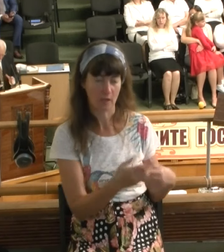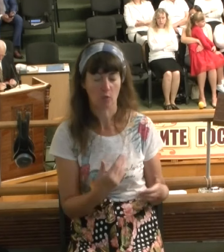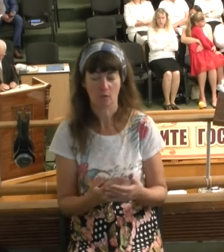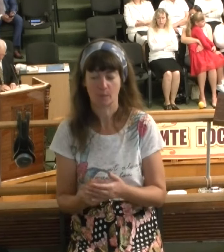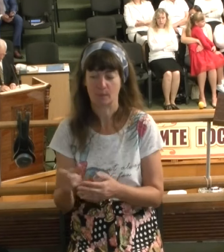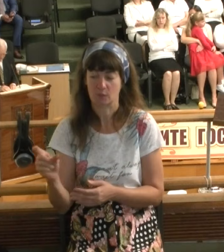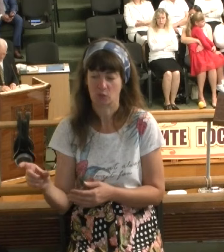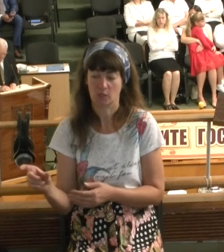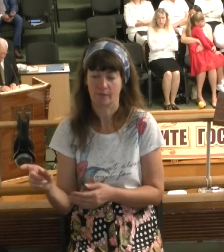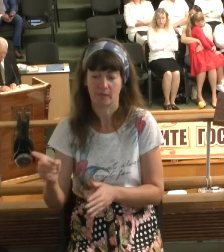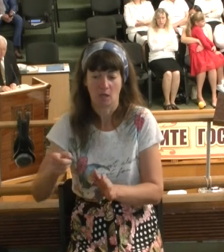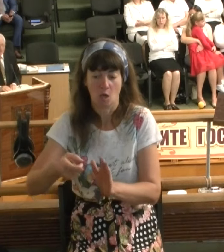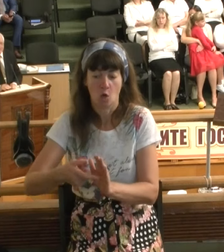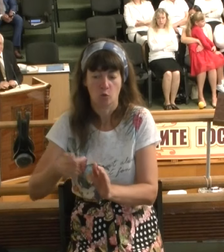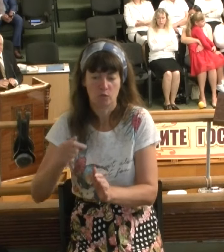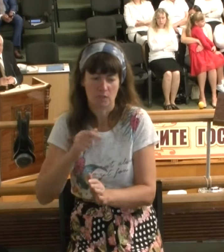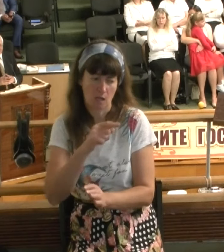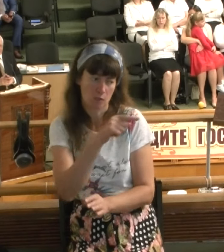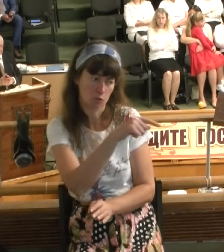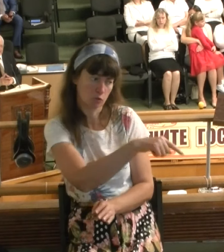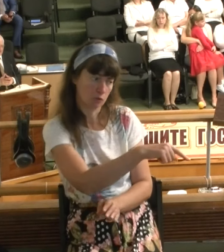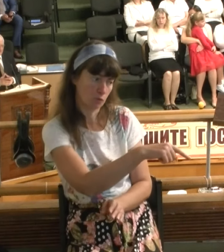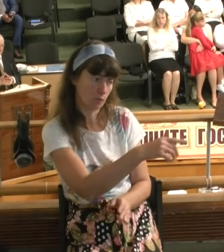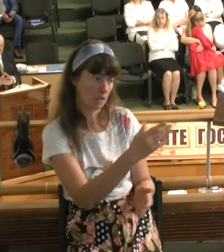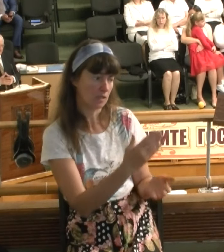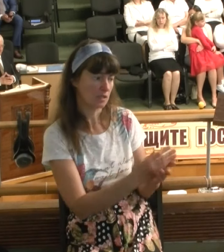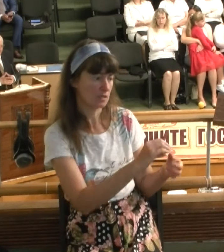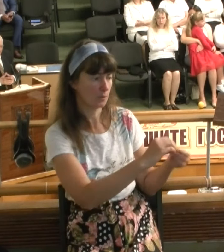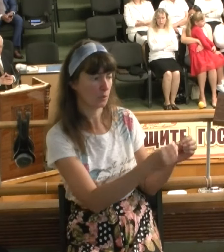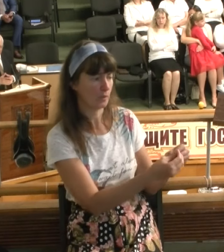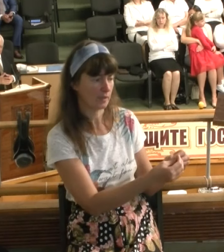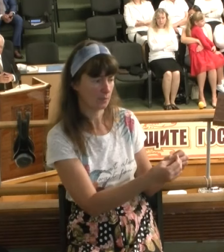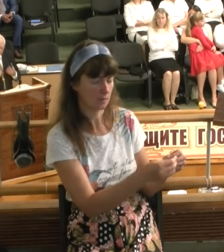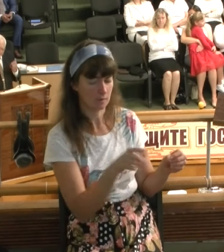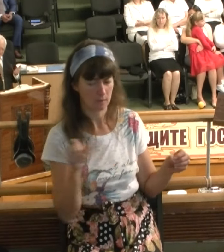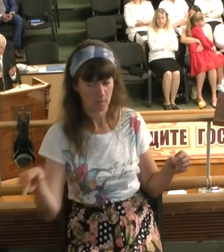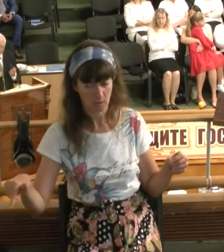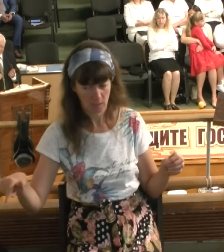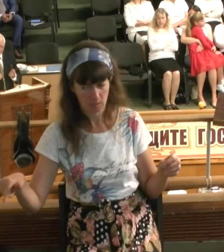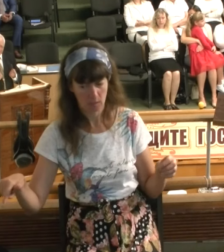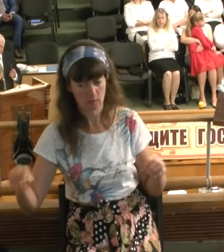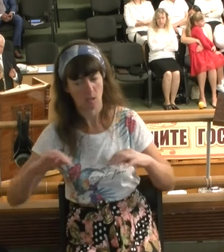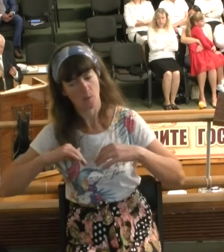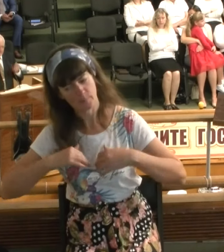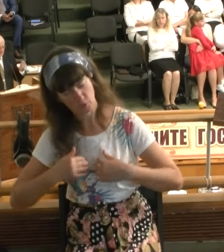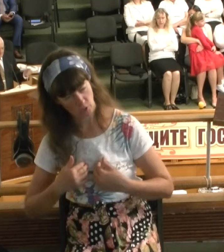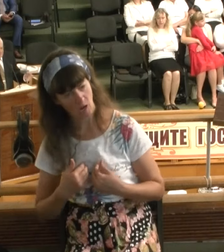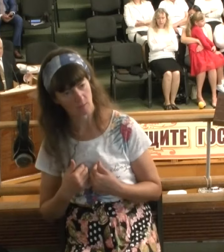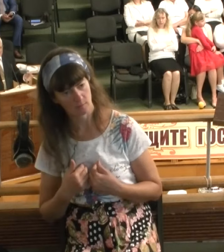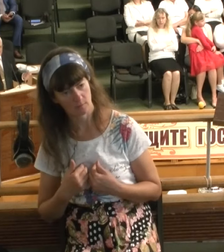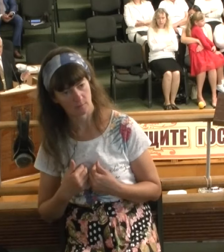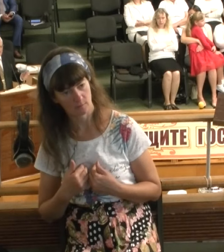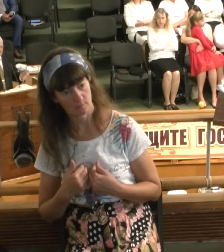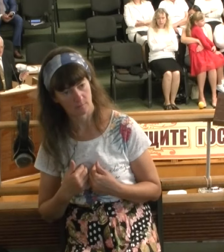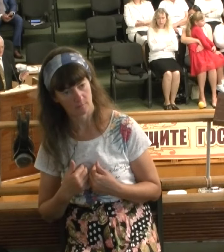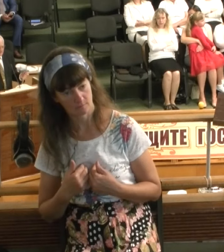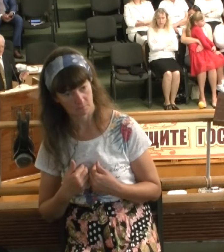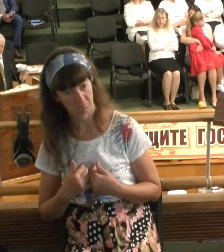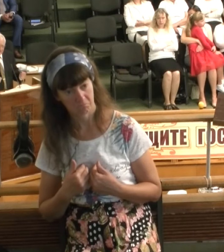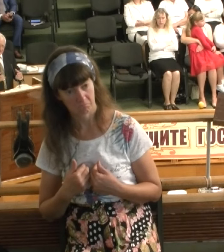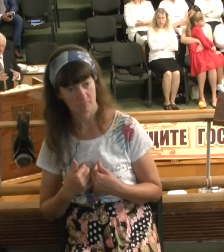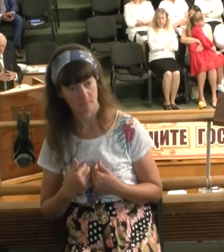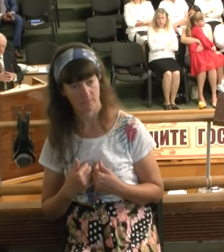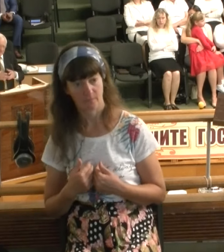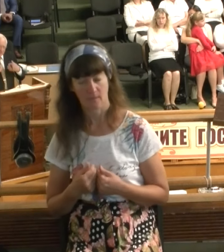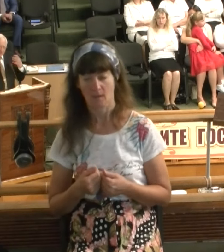новость, узнал печальную новость, и он печальный, у него лицо печальное.